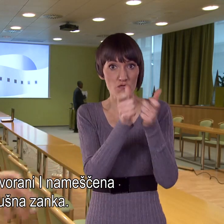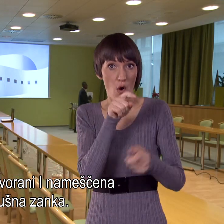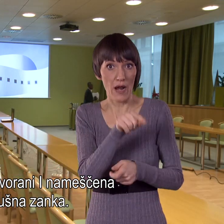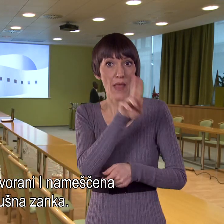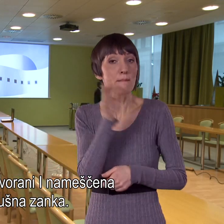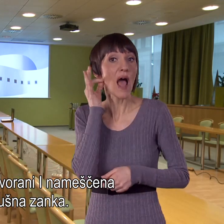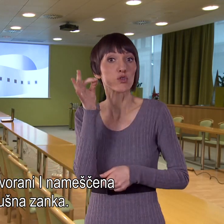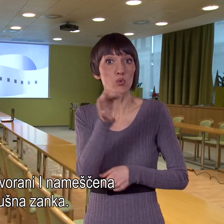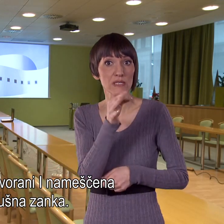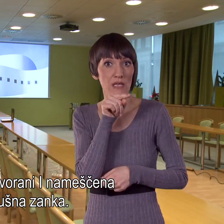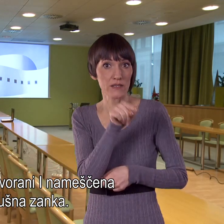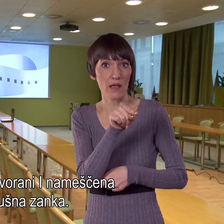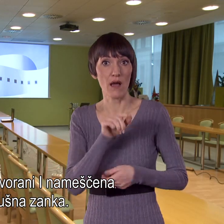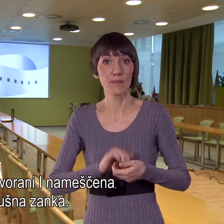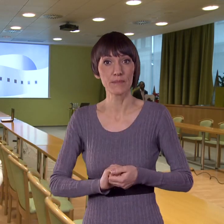nameščena indukcijska zanka.